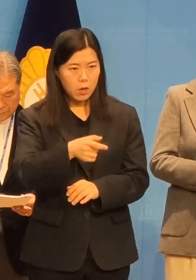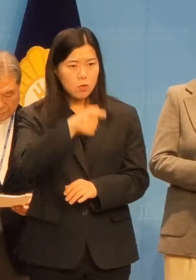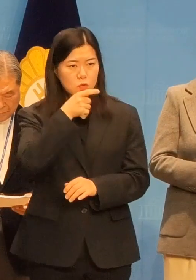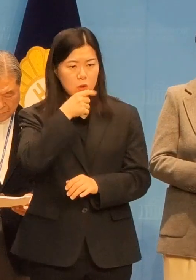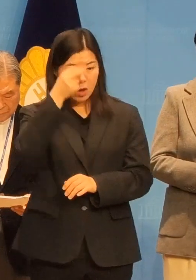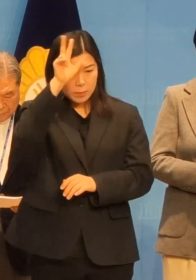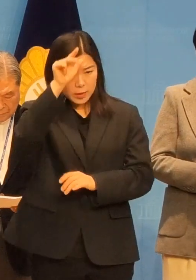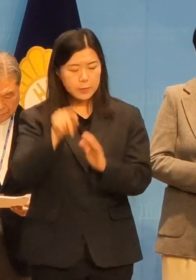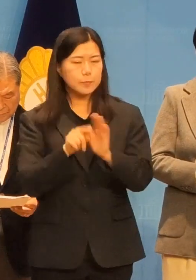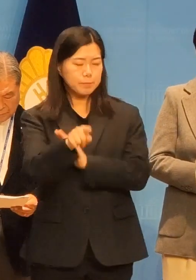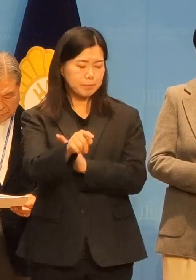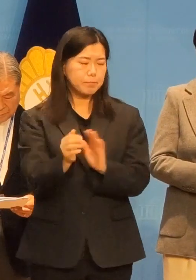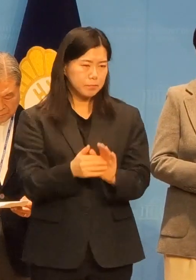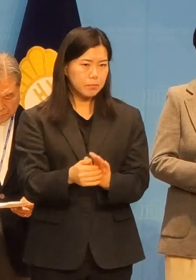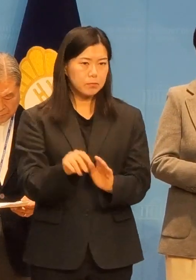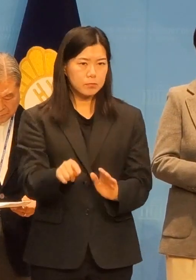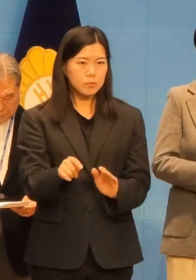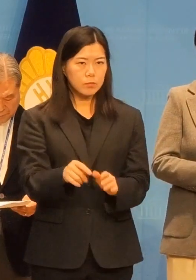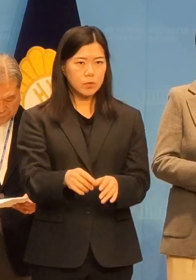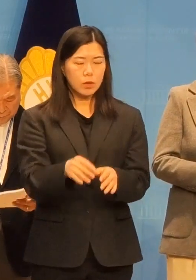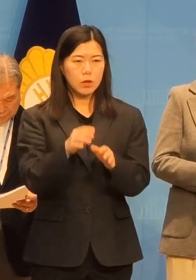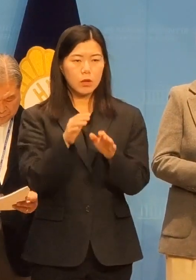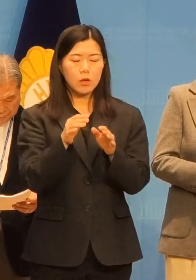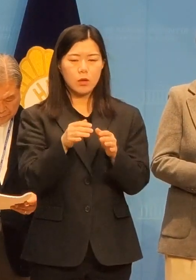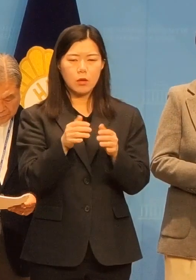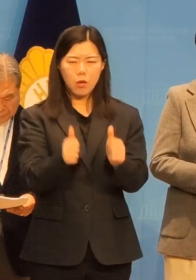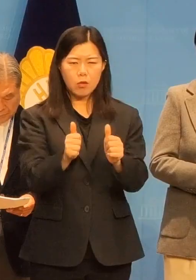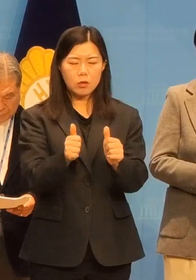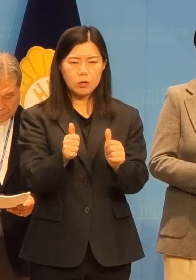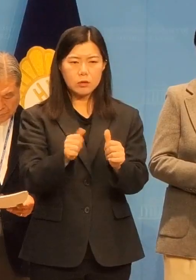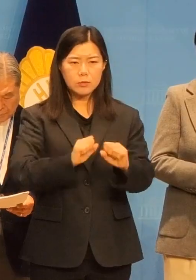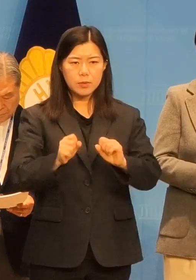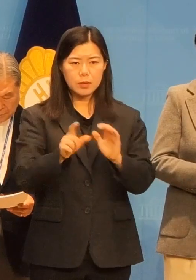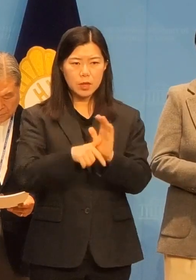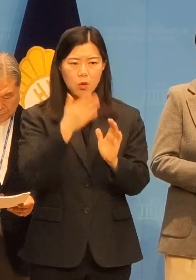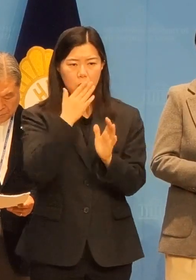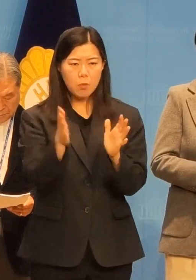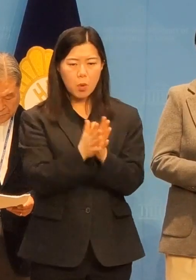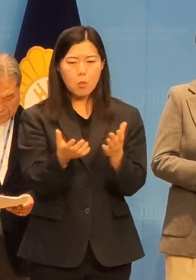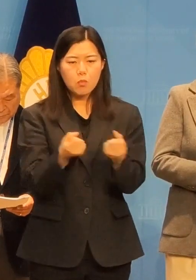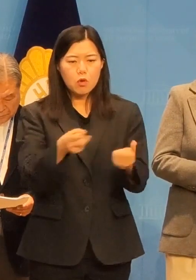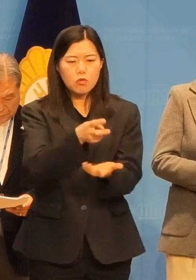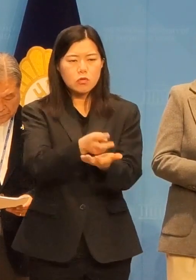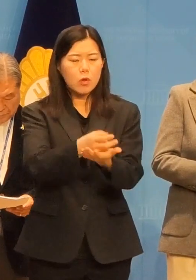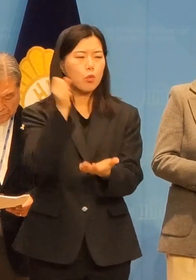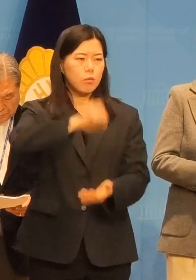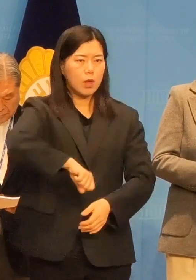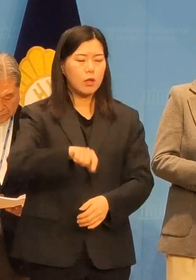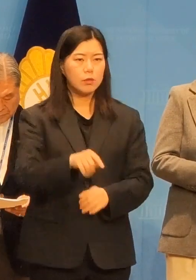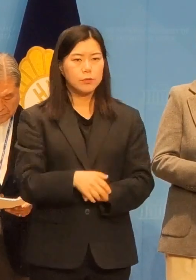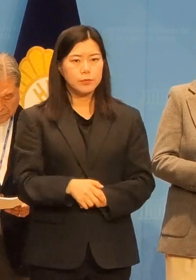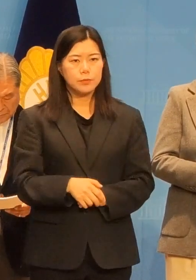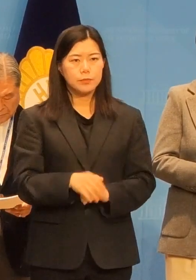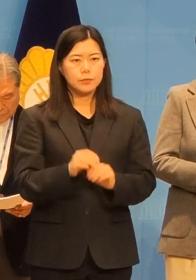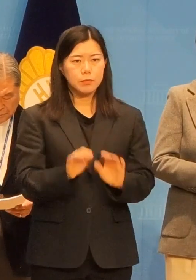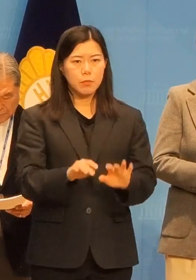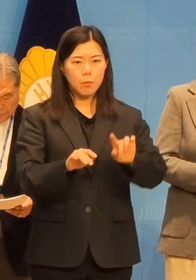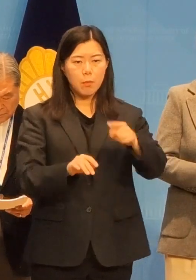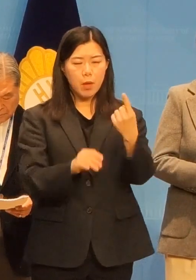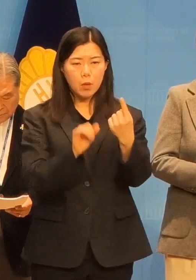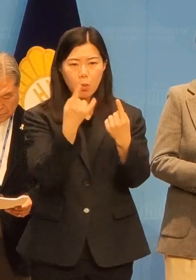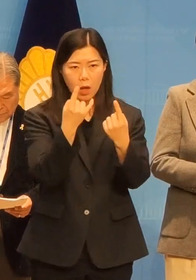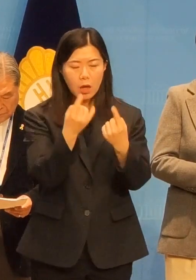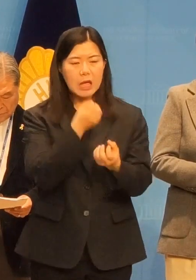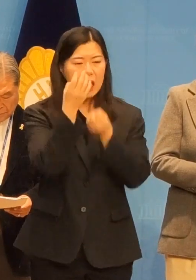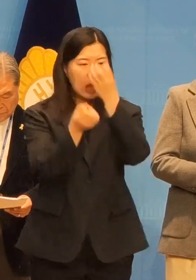출정하였고 이들은 형집행법상의 공범 분리 규정을 위반하고 100회 이상 진술